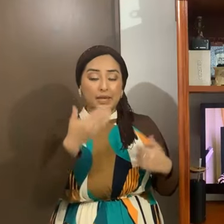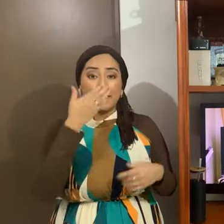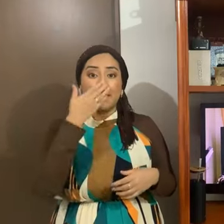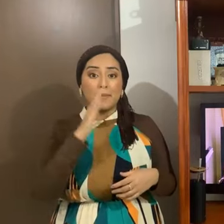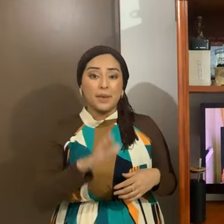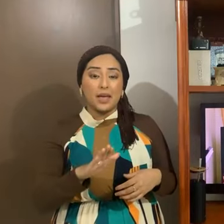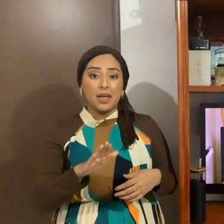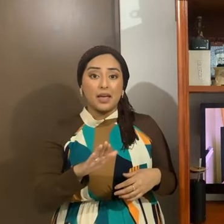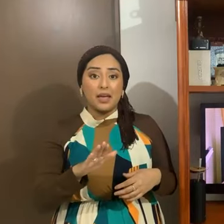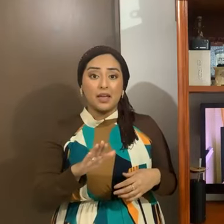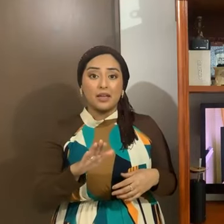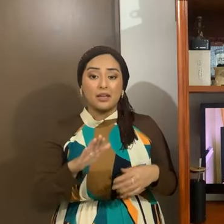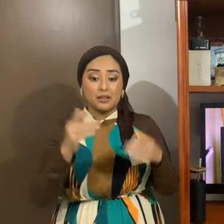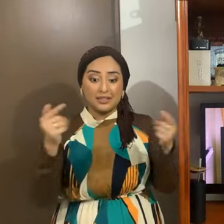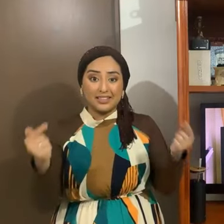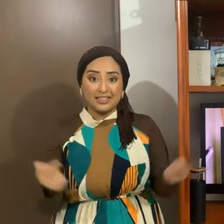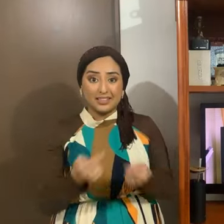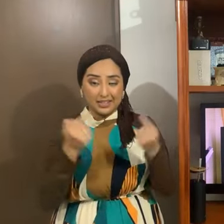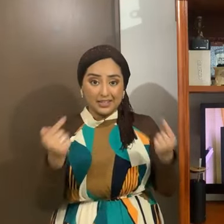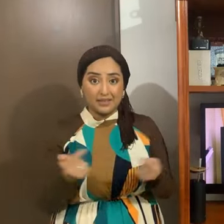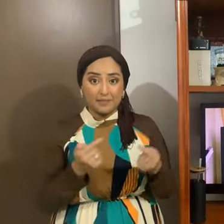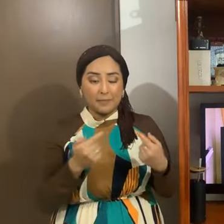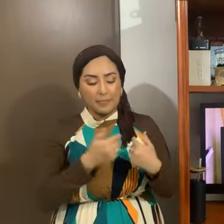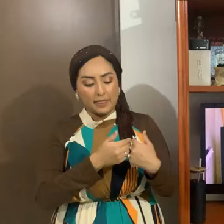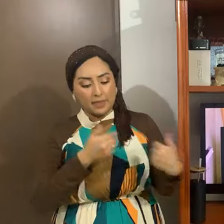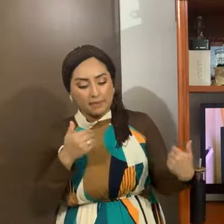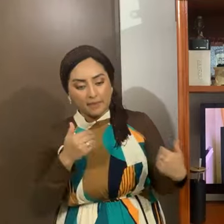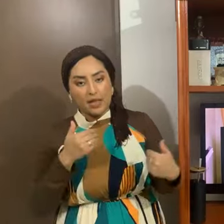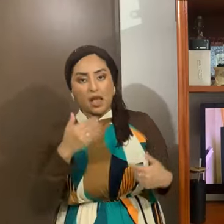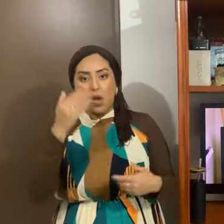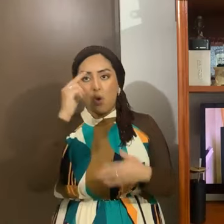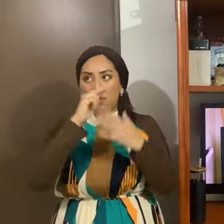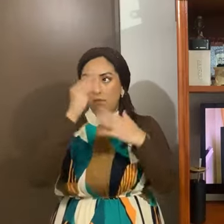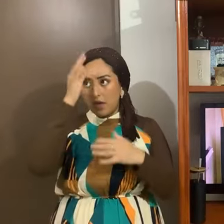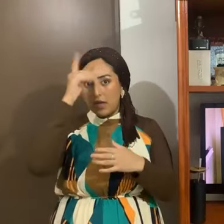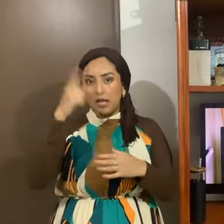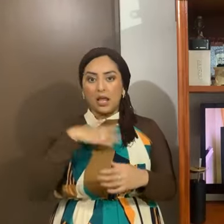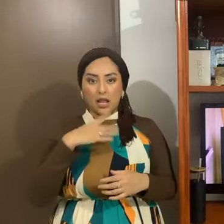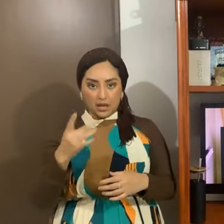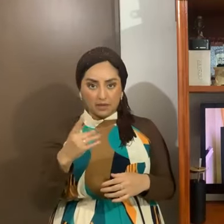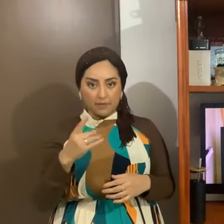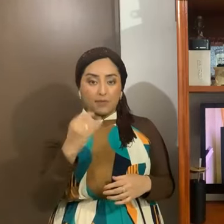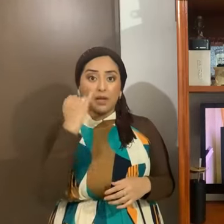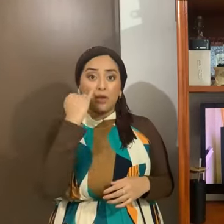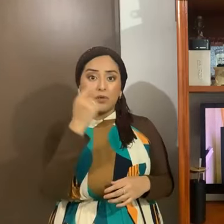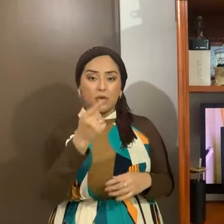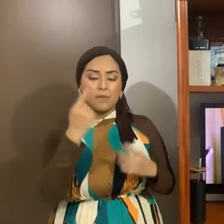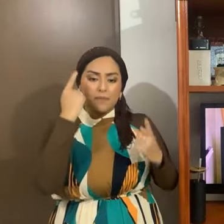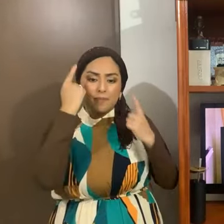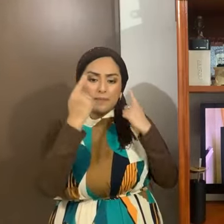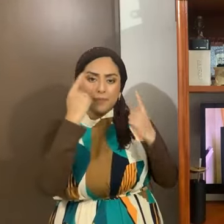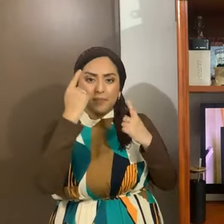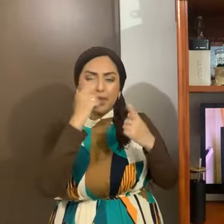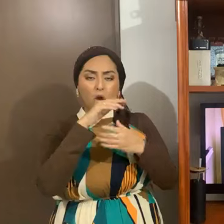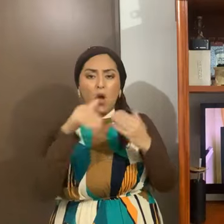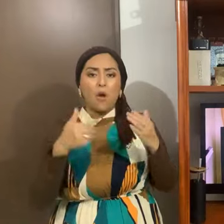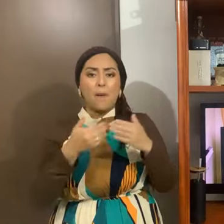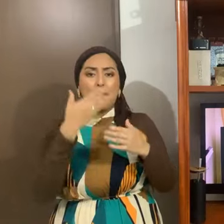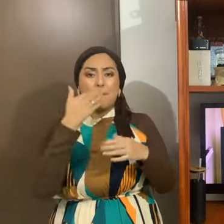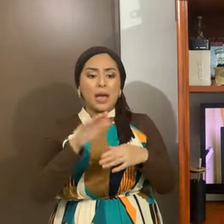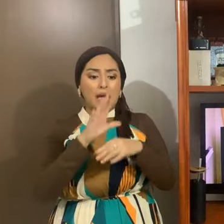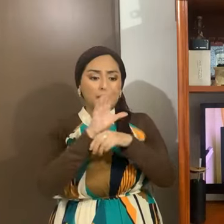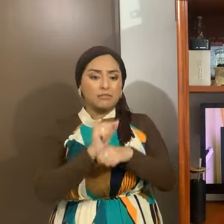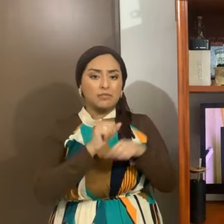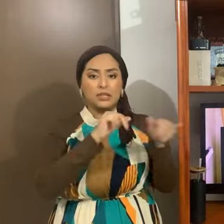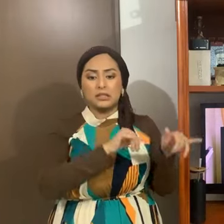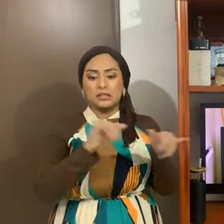malos hábitos que son pecado, entonces agradaremos al Eterno. Y sí, si ustedes lo analizan, todos los malos hábitos terminan